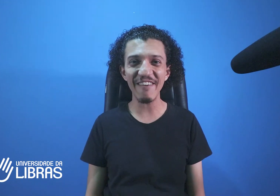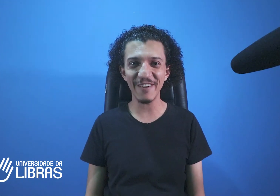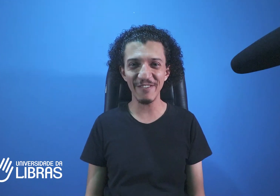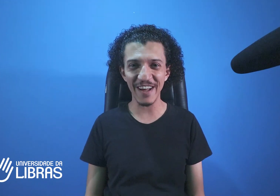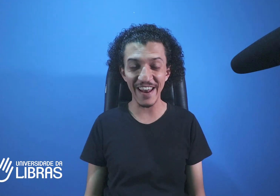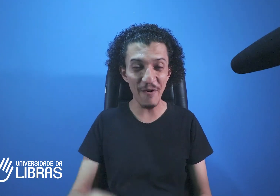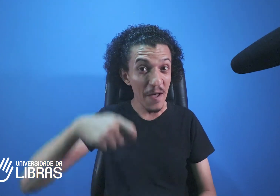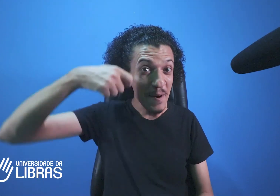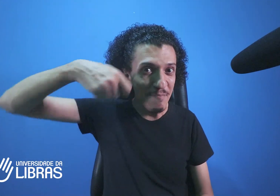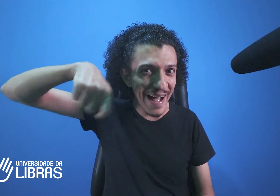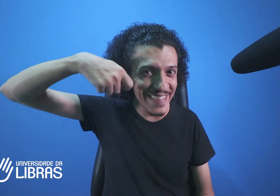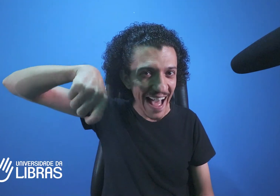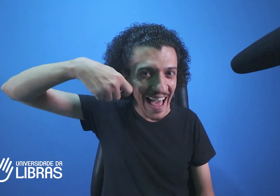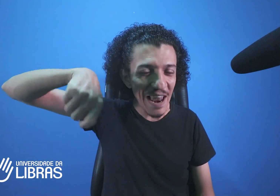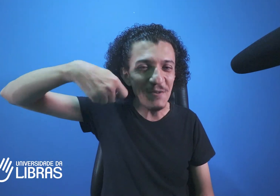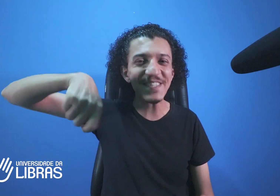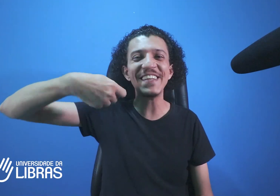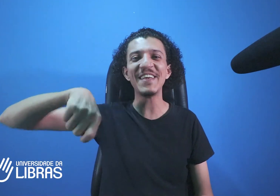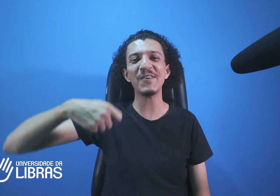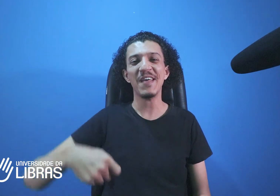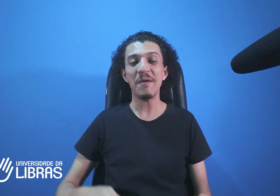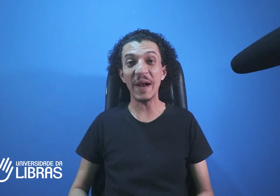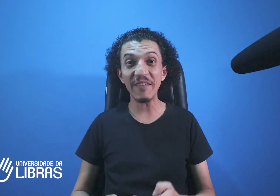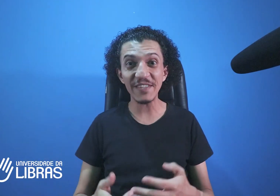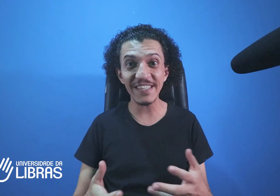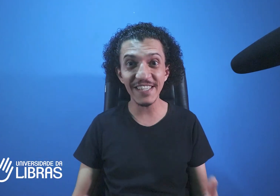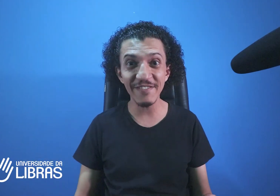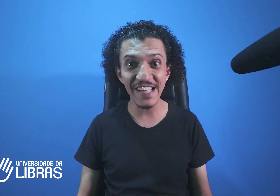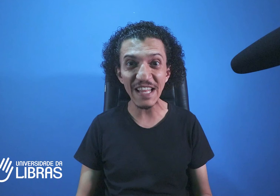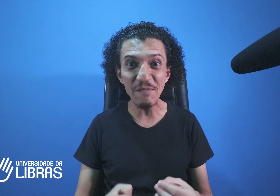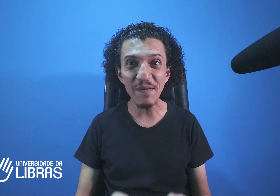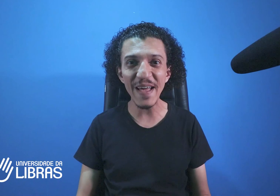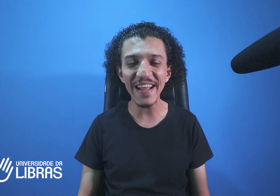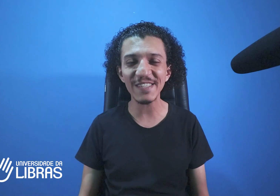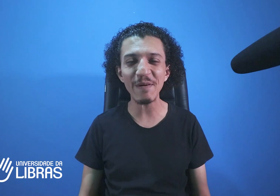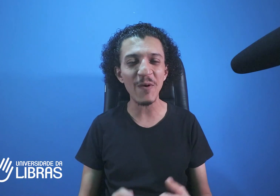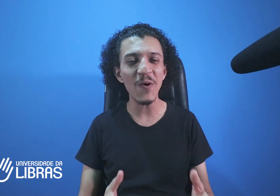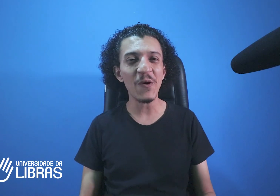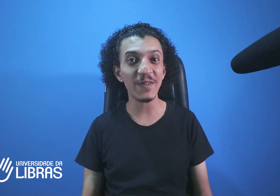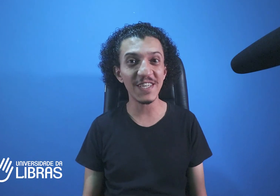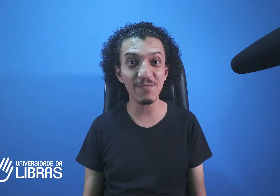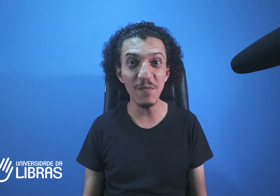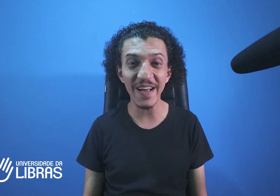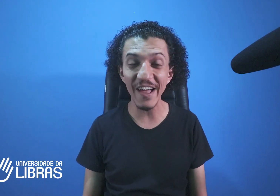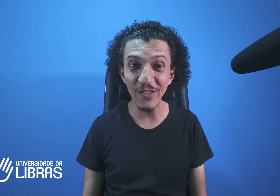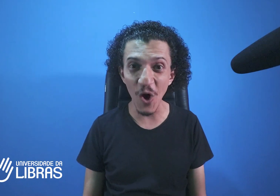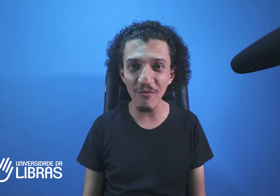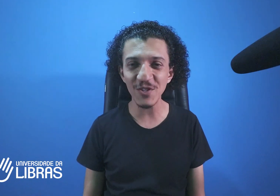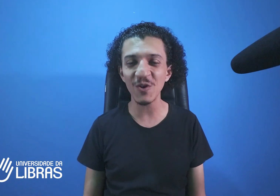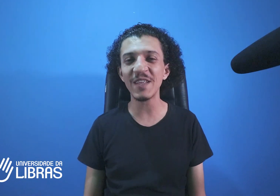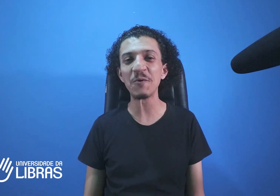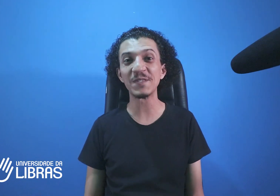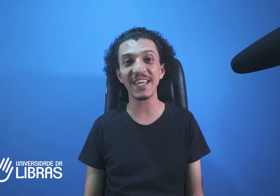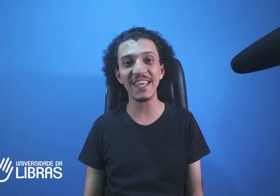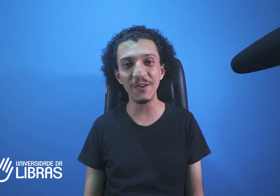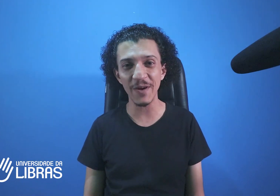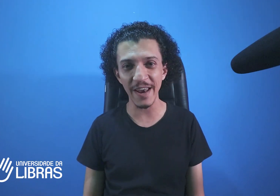aqui no canal, badala o sininho para que você seja avisado em primeiríssima mão quando a gente publicar novos conteúdos aqui no